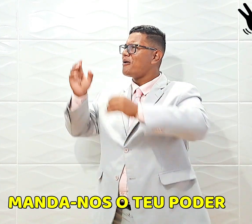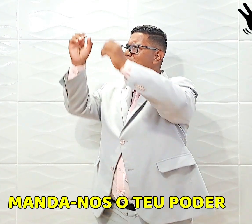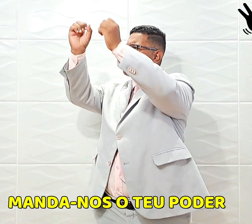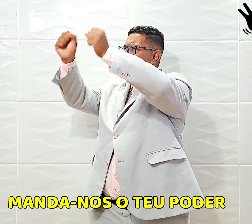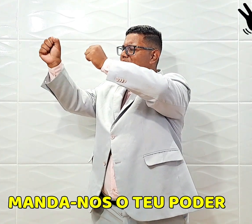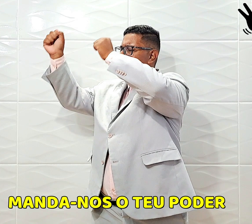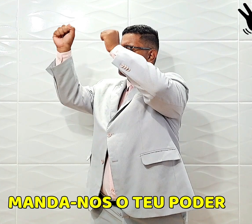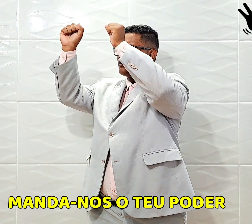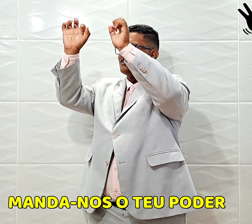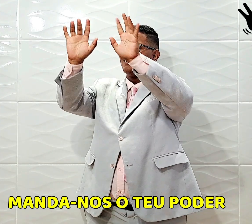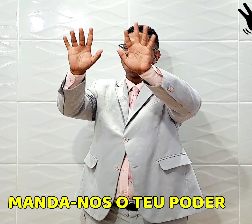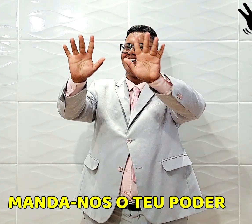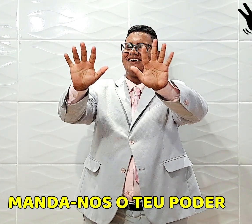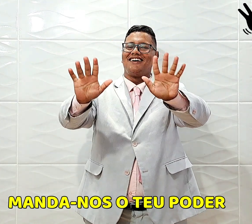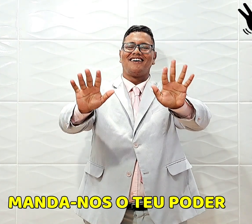o teu poder,